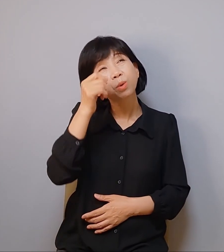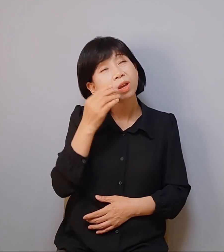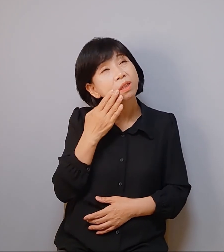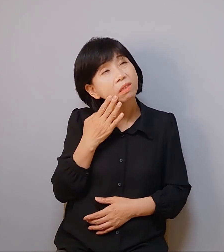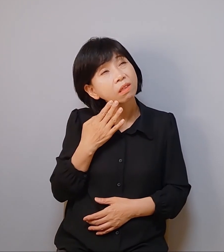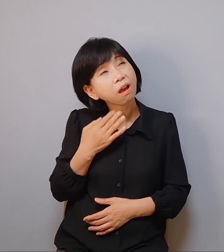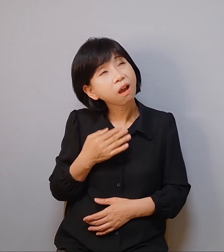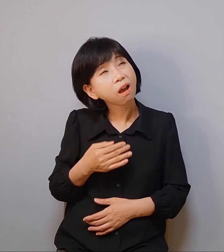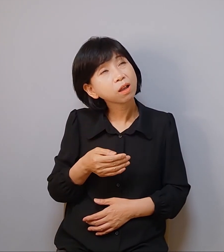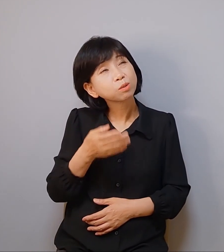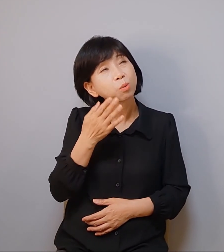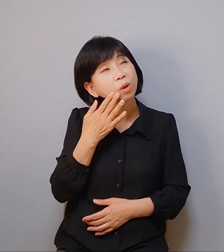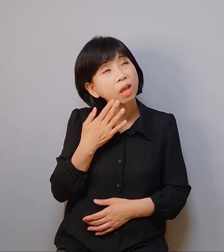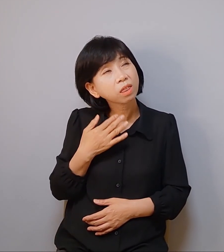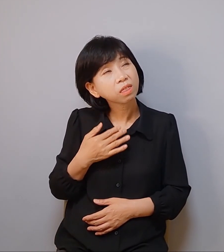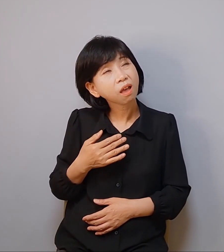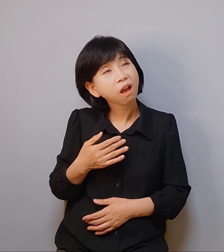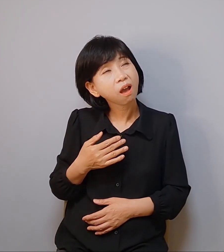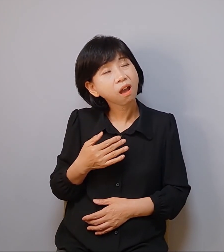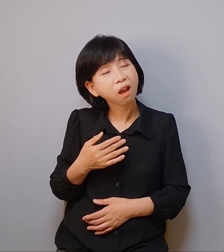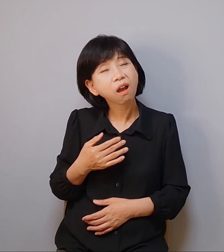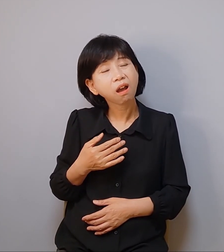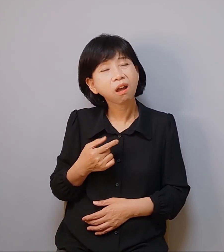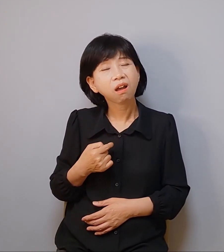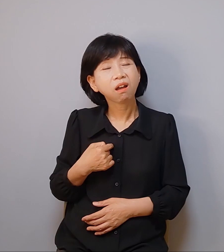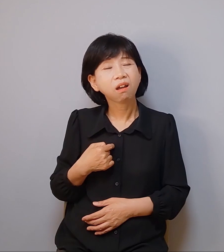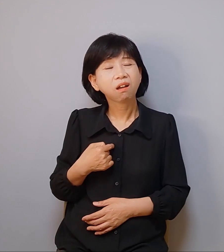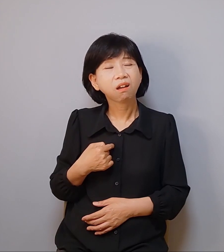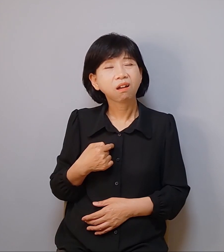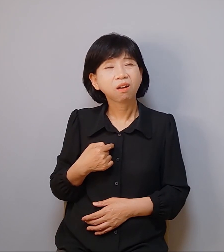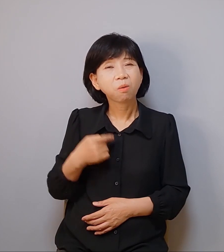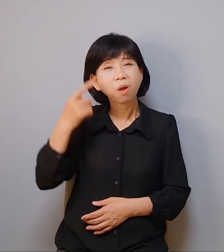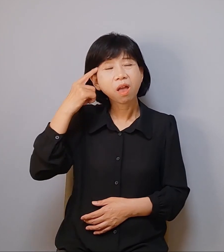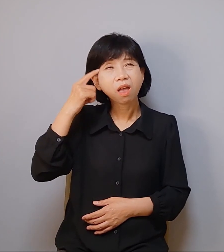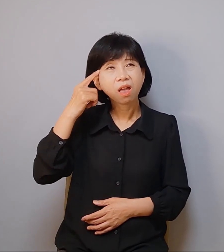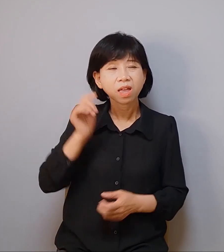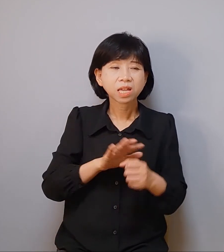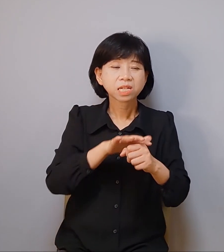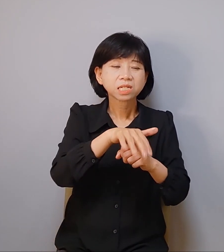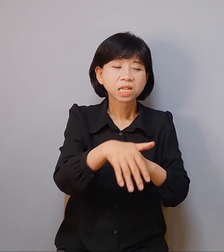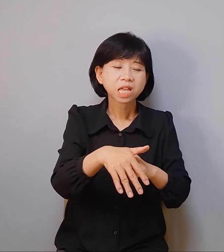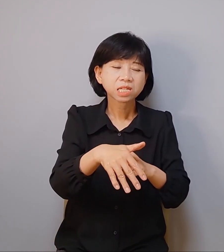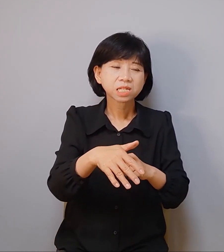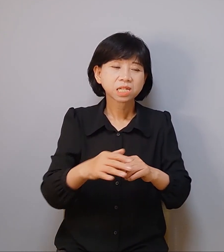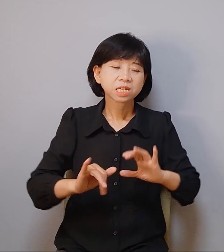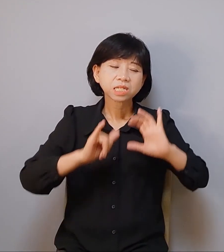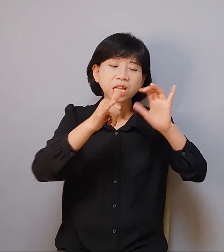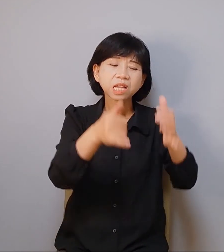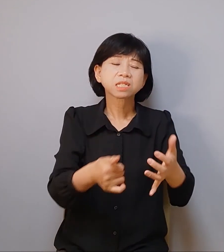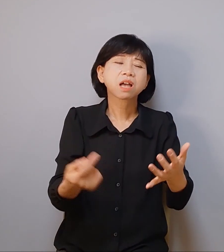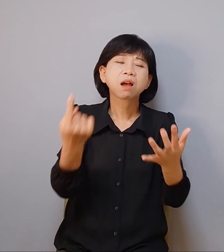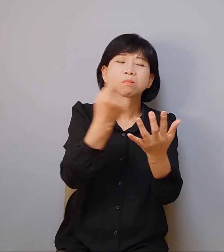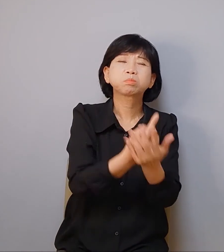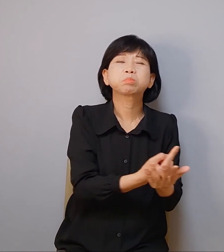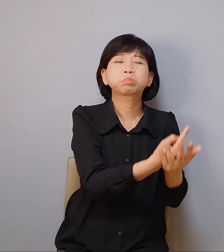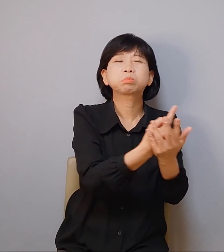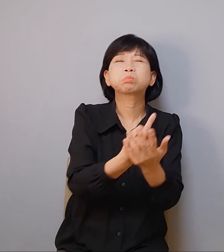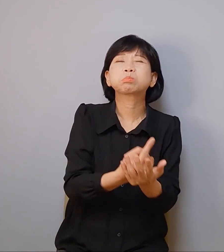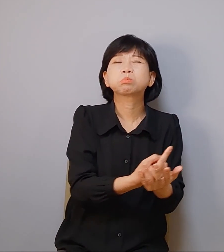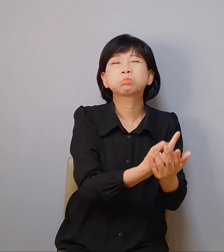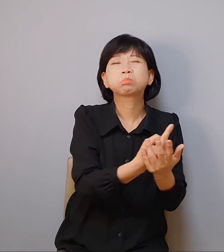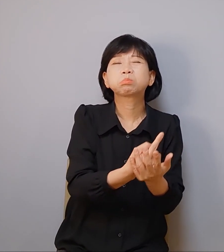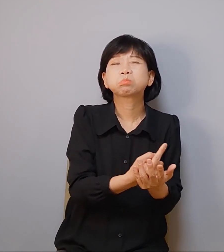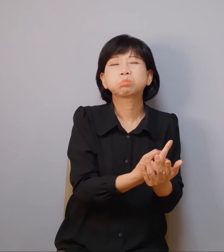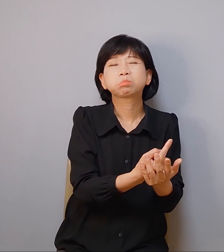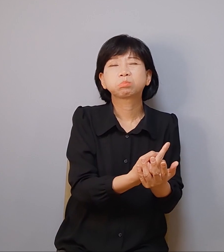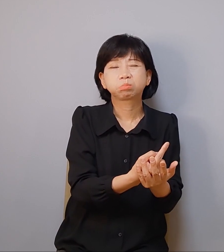세상 가치에 우리가 동화되어서 흡수가 되어서 살아가는 인생들이 되었다라는 거죠.